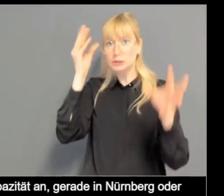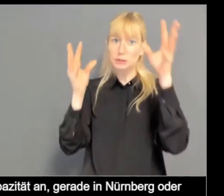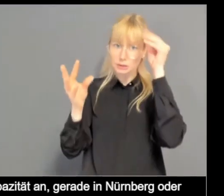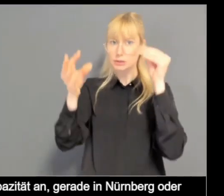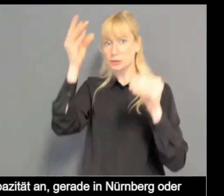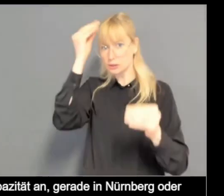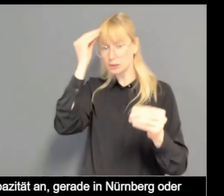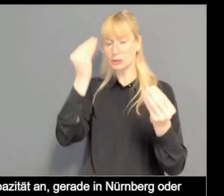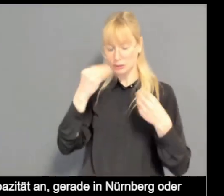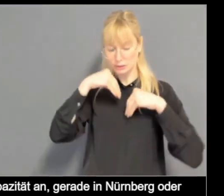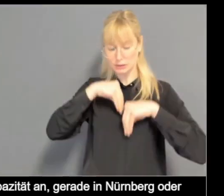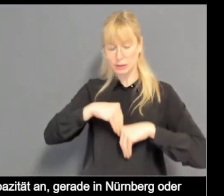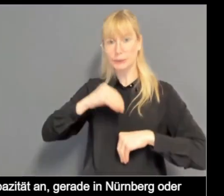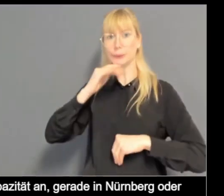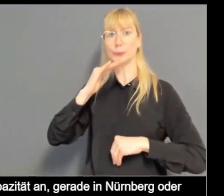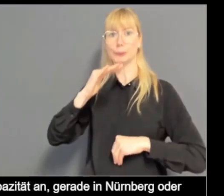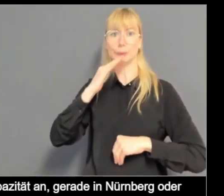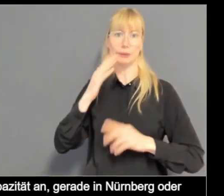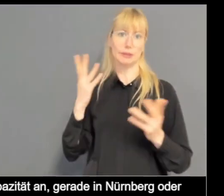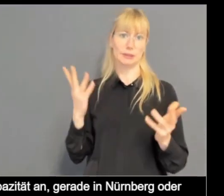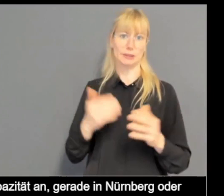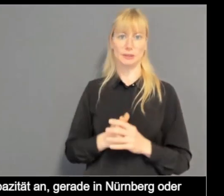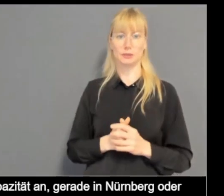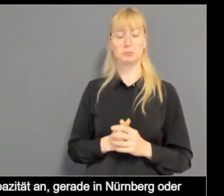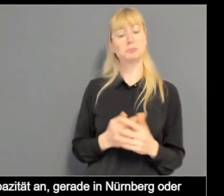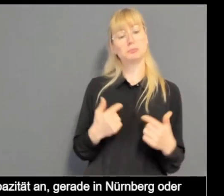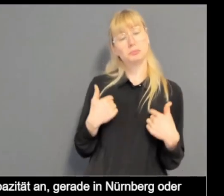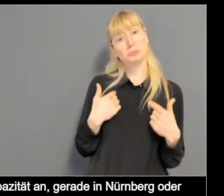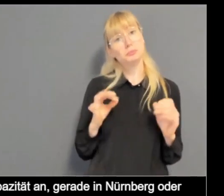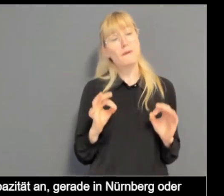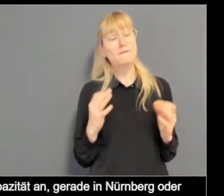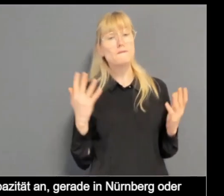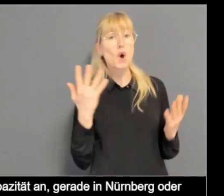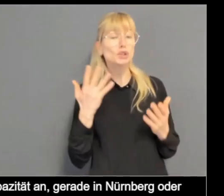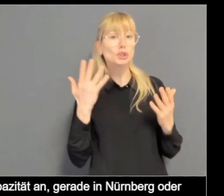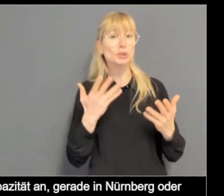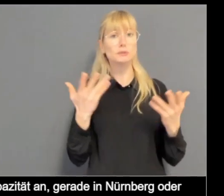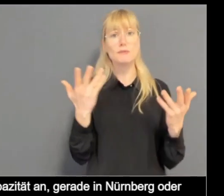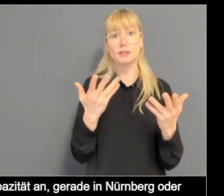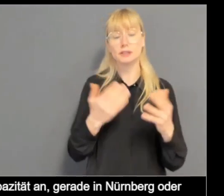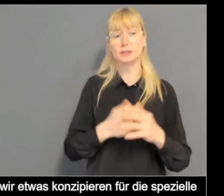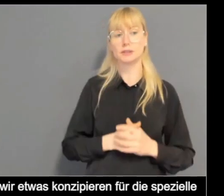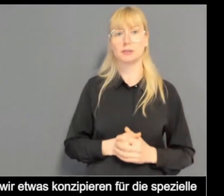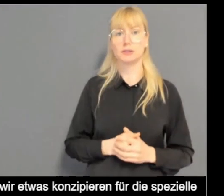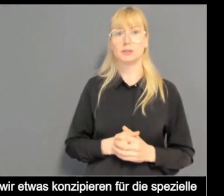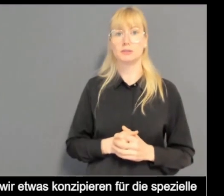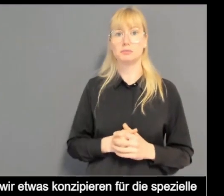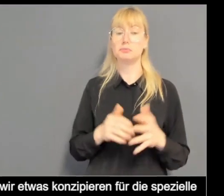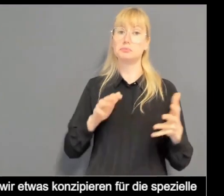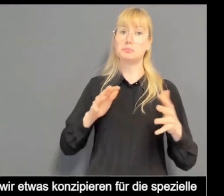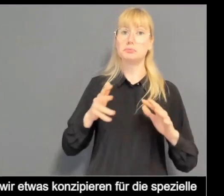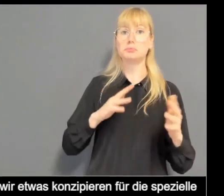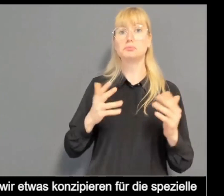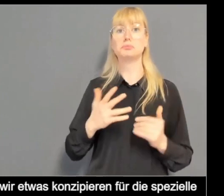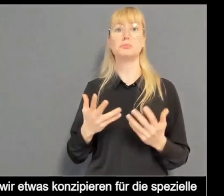Sprache erwerben. Integration gelingt immer am besten durch Spracherwerb, deshalb also auch Deutschunterricht. Aber ich kann mir auch gut vorstellen, und so werden wir das